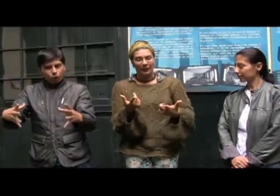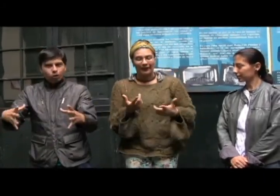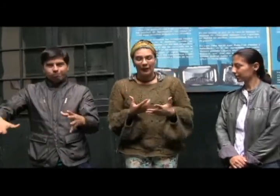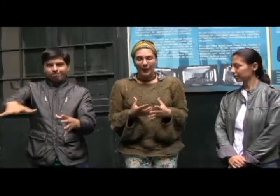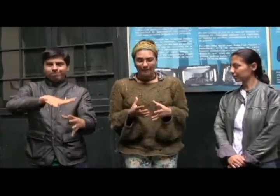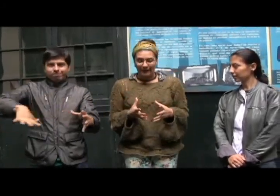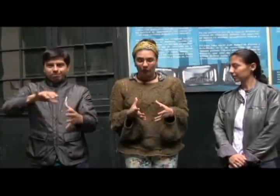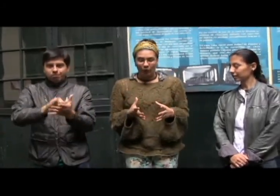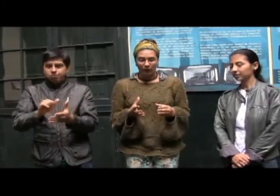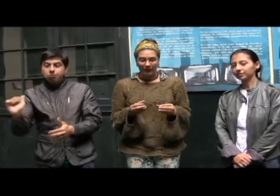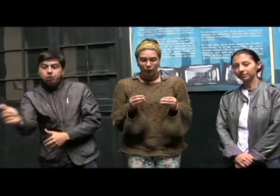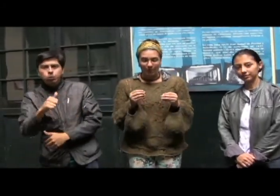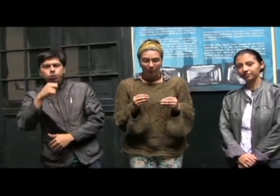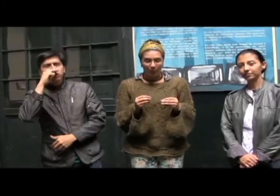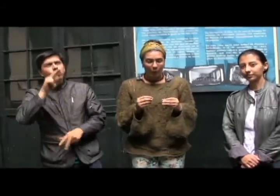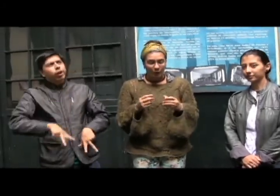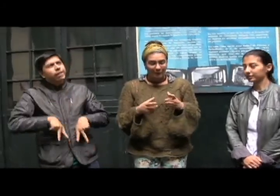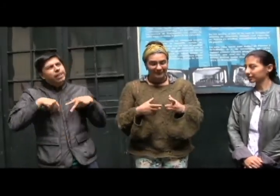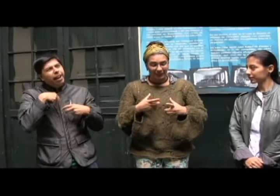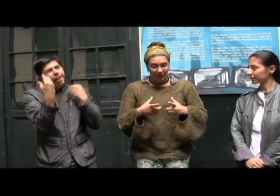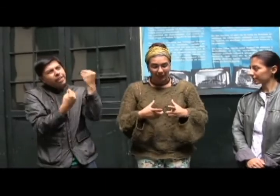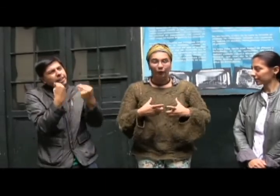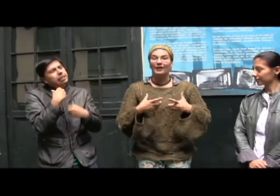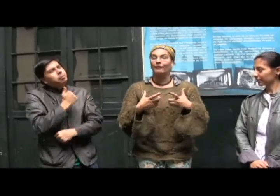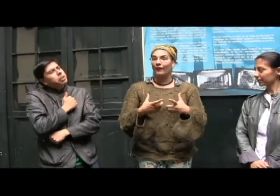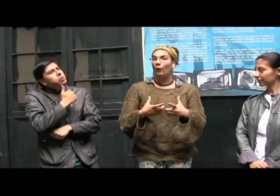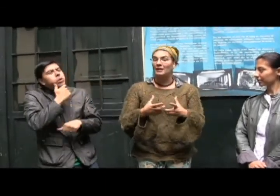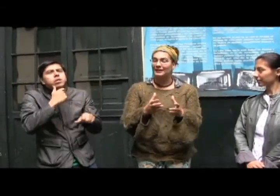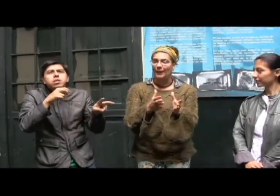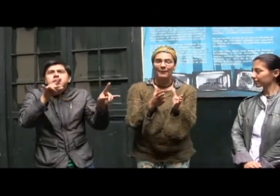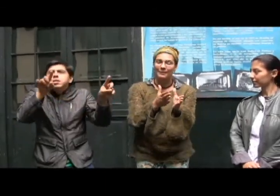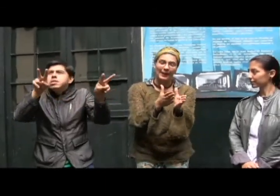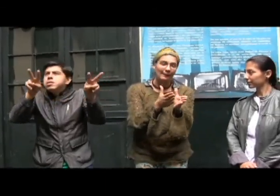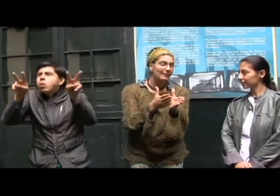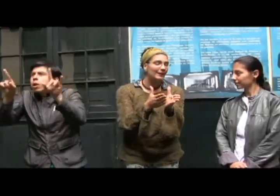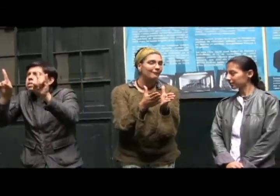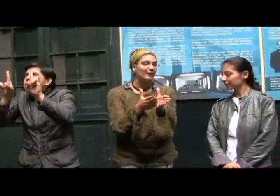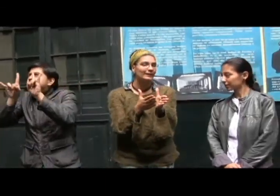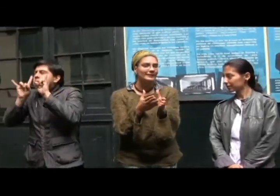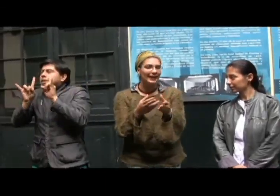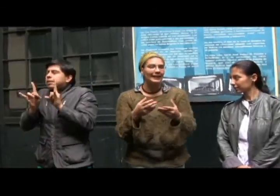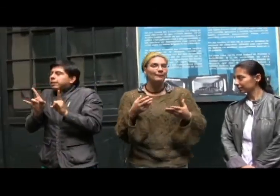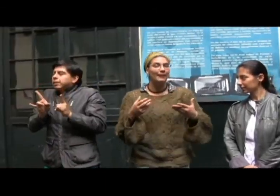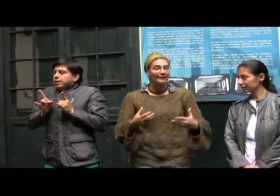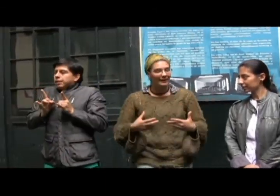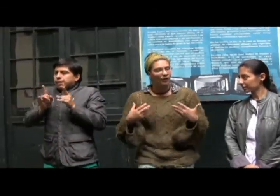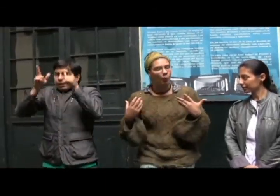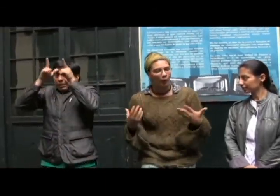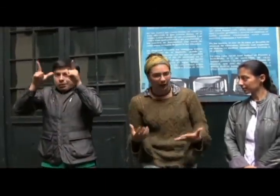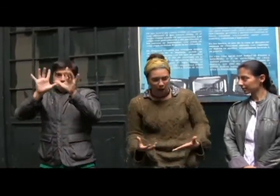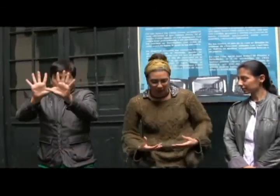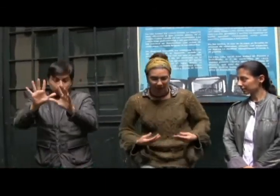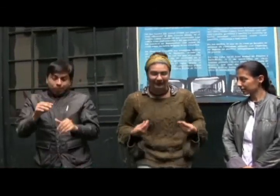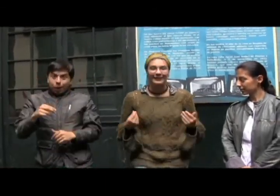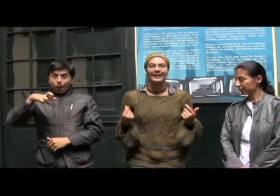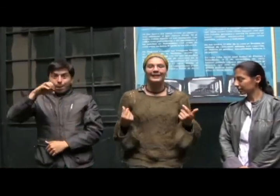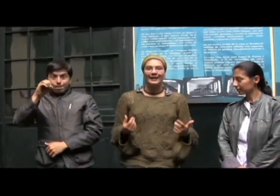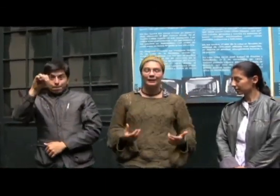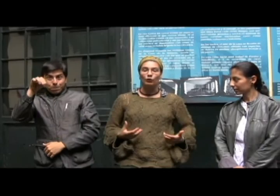a ver. Pero, digamos, con Pombo, cuando él empieza a trabajar con las fábulas, en la primera infancia, es la parte del juego, la parte del canto,